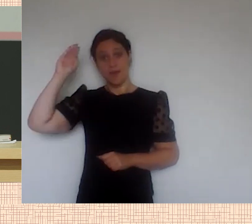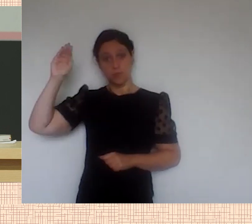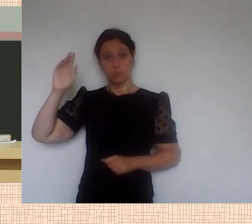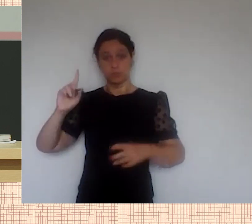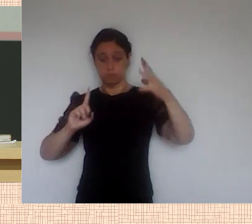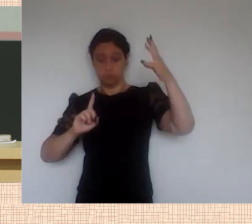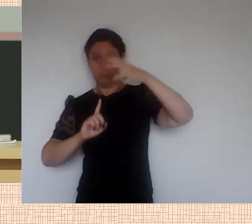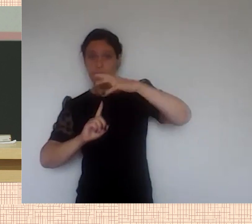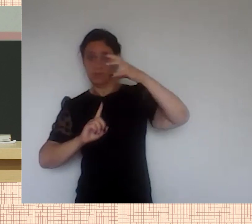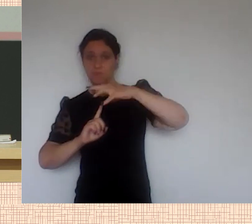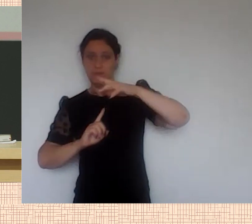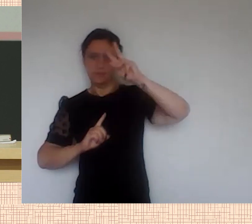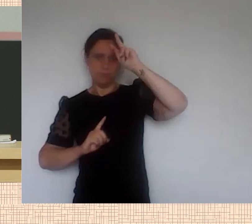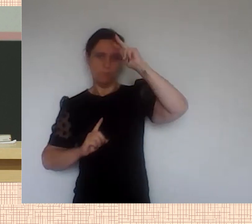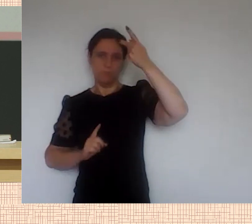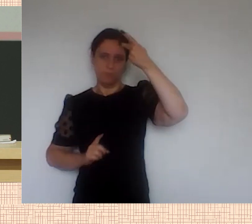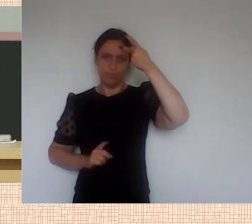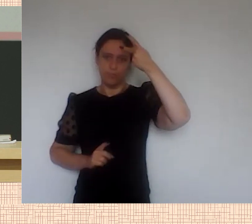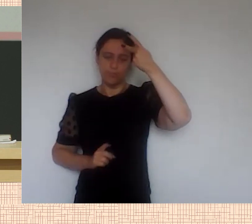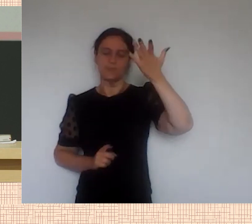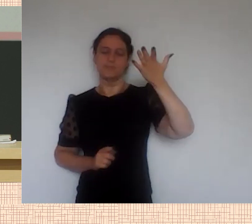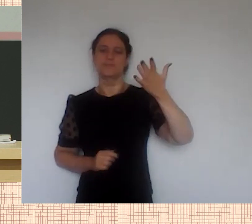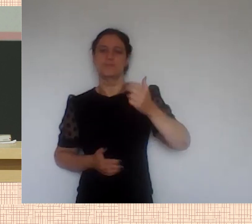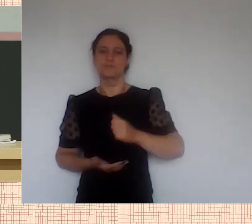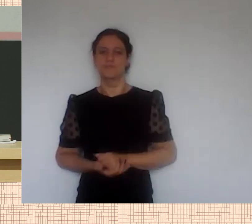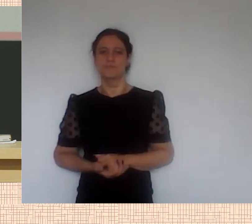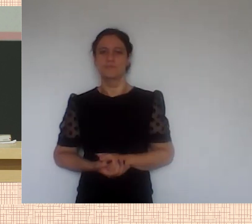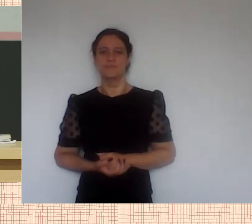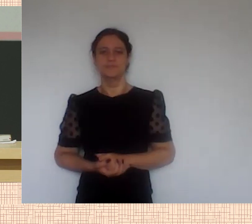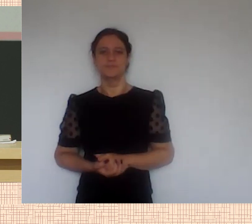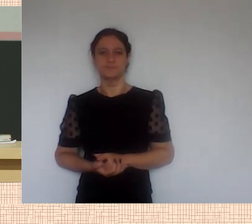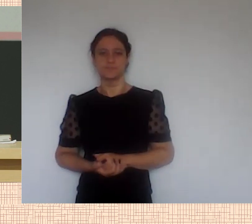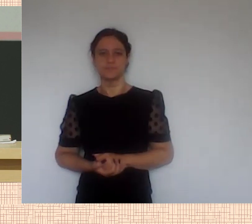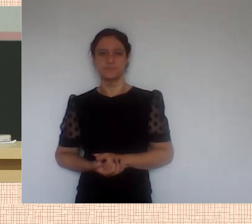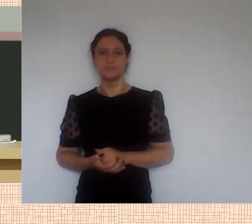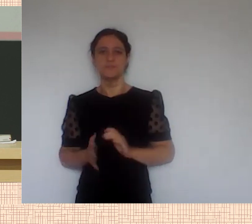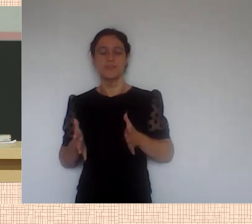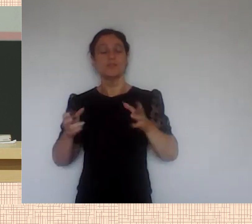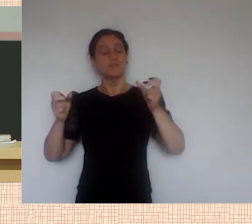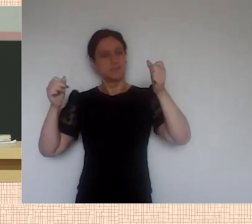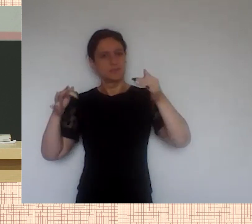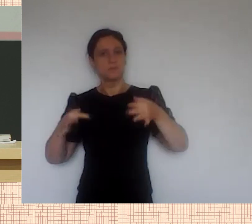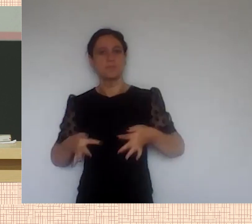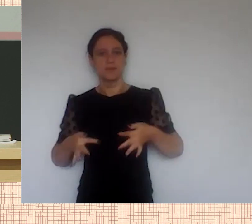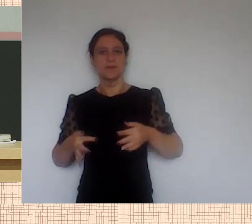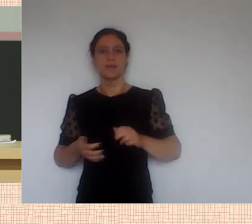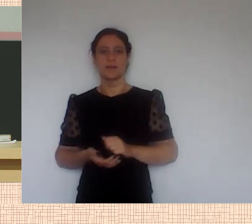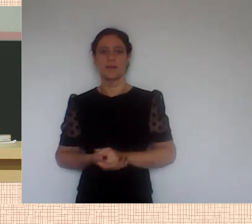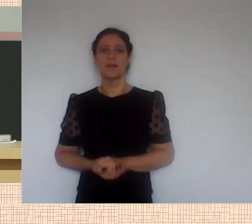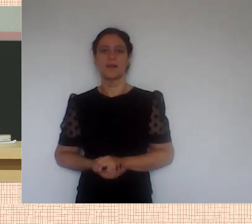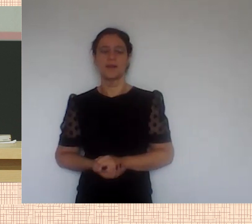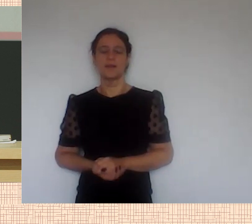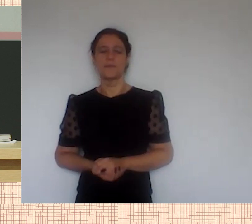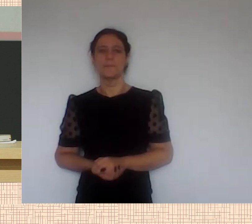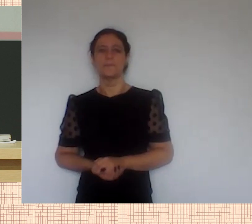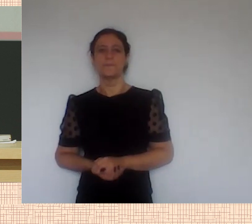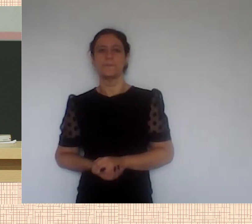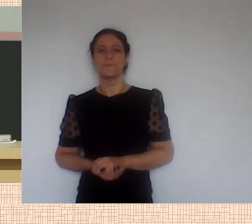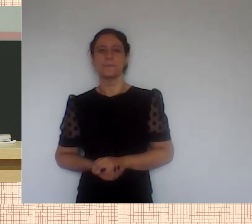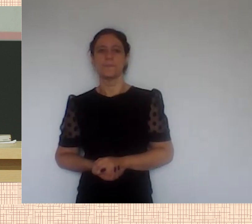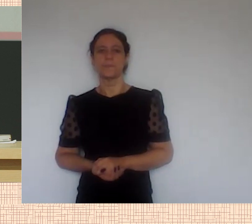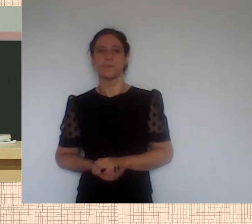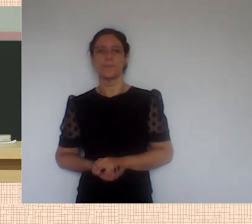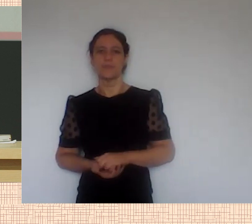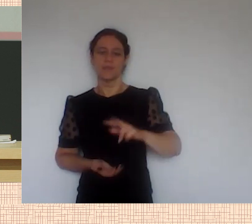adultos. Vou esclarecer, esse negócio de trocar chip não fui eu que falei, tá? Começou com Julio Sanches, na